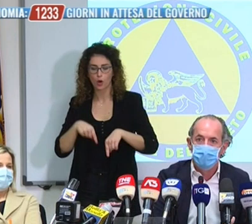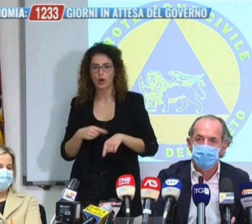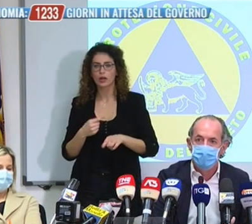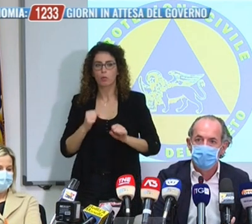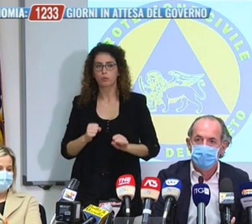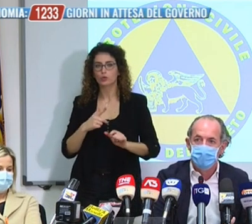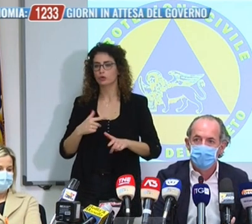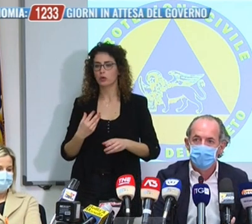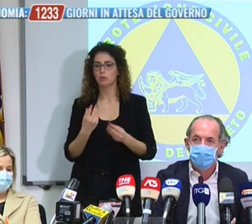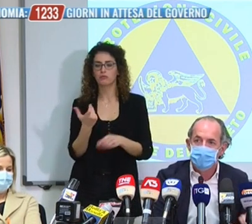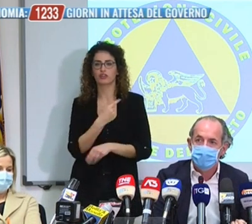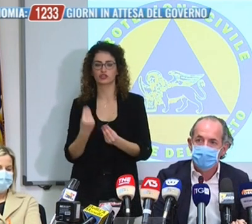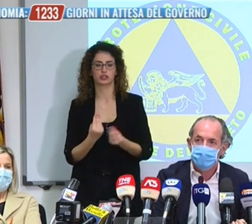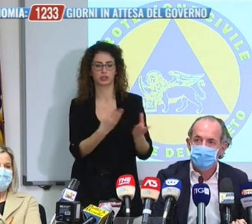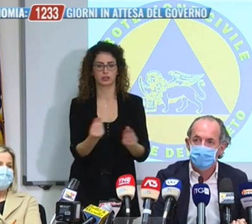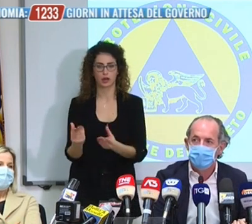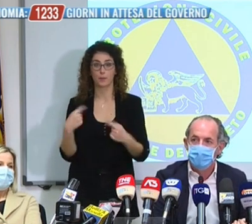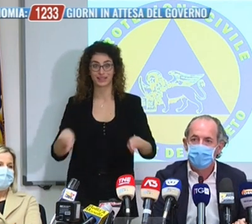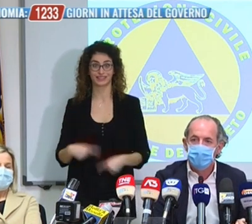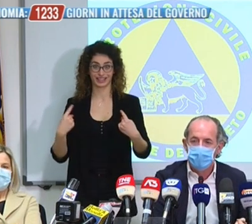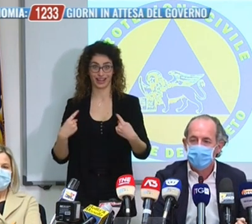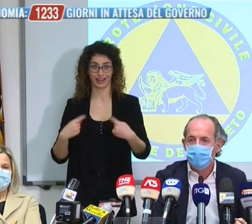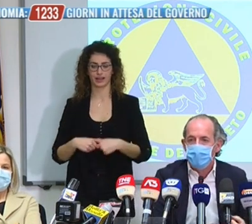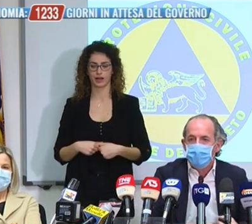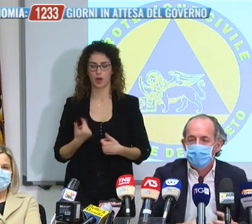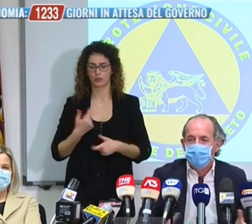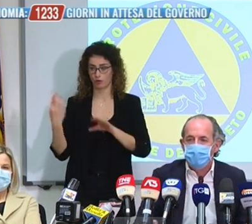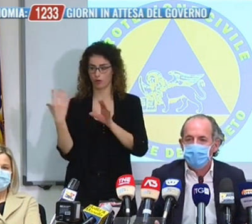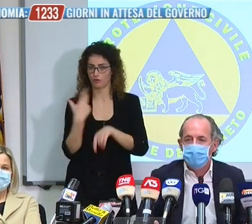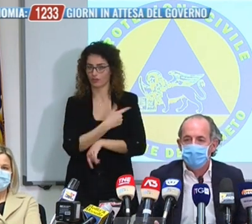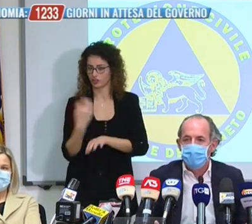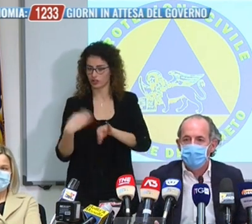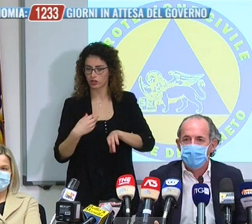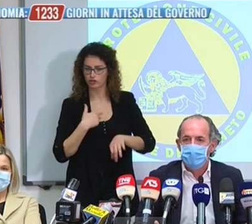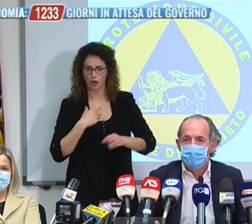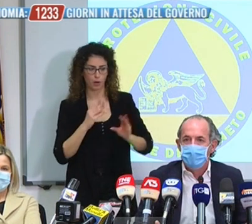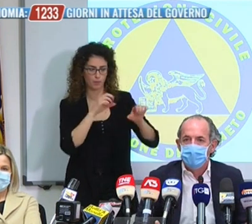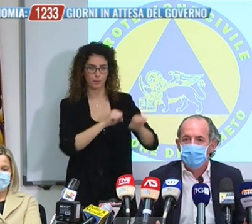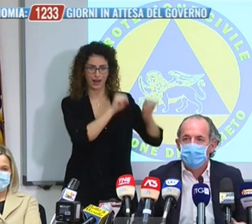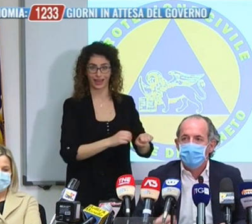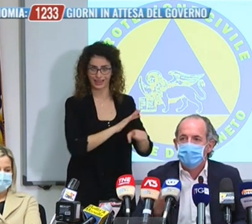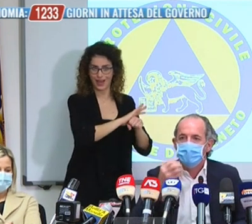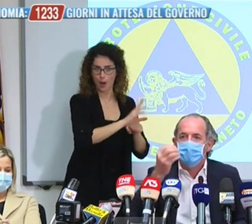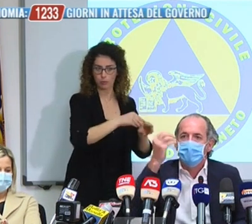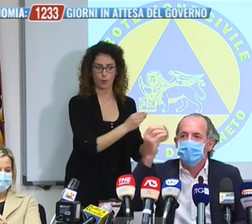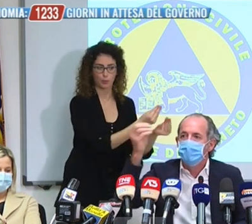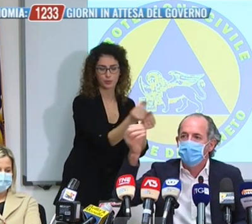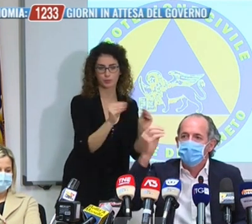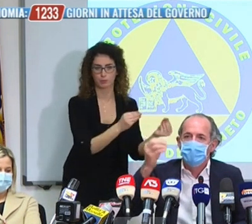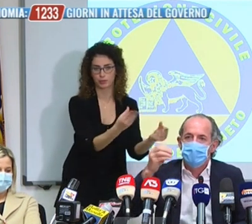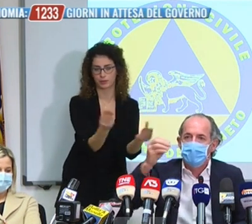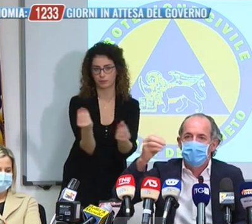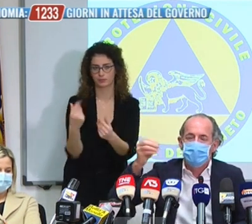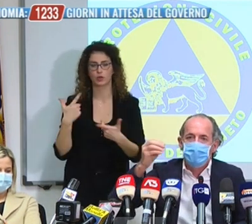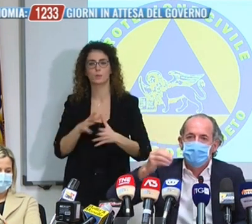erogatori. E questa è la vera sfida, perché più ne abbiamo, poi più lo rendiamo capillare. Cioè, il grande gruppo